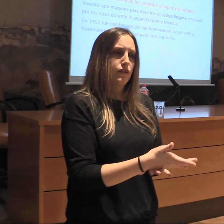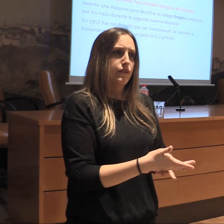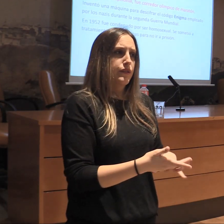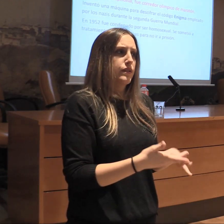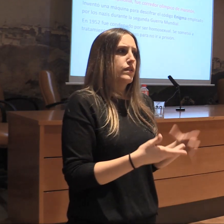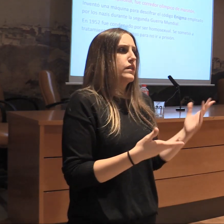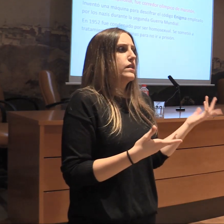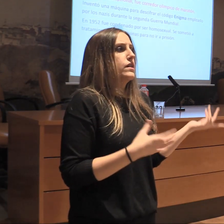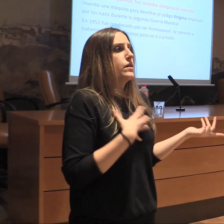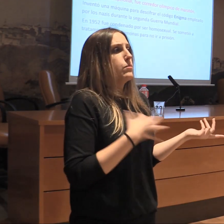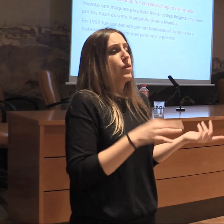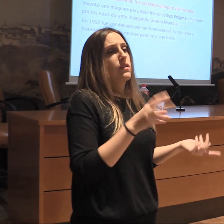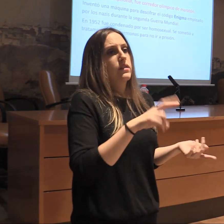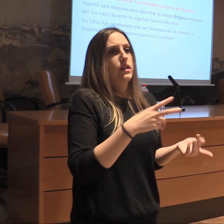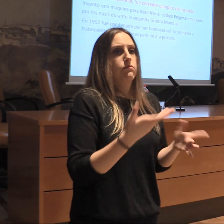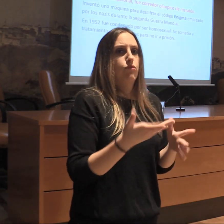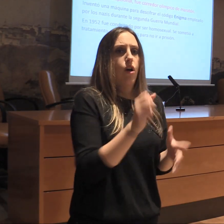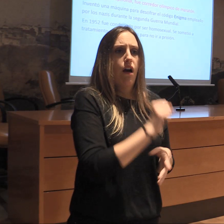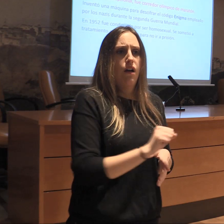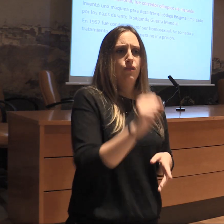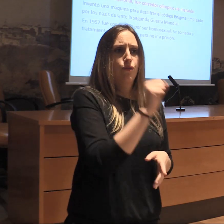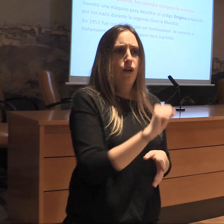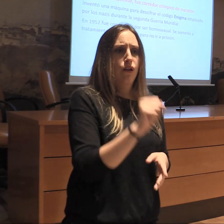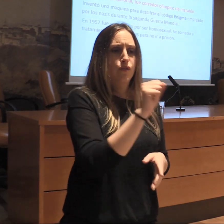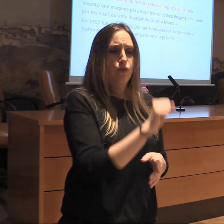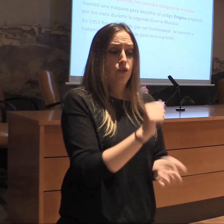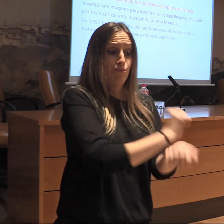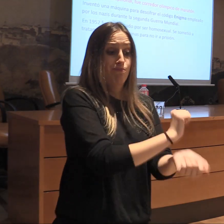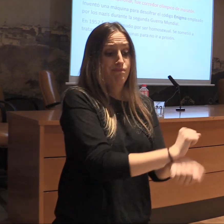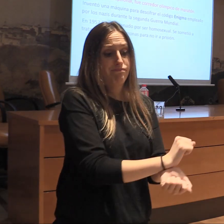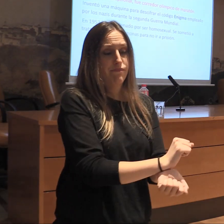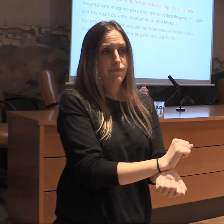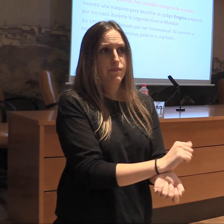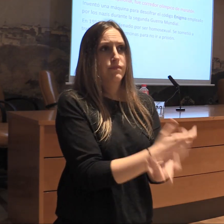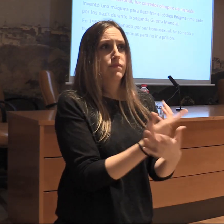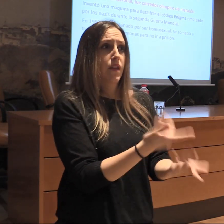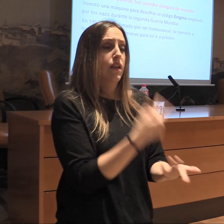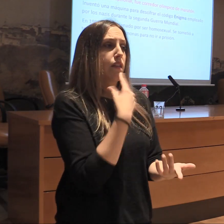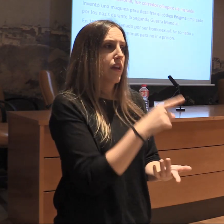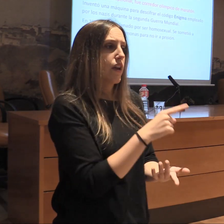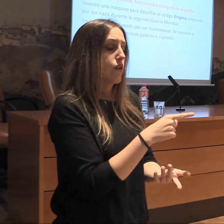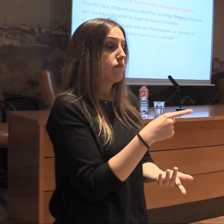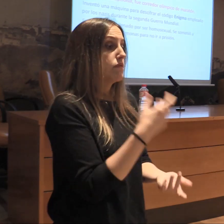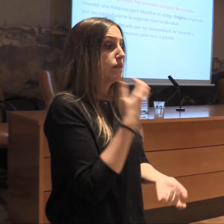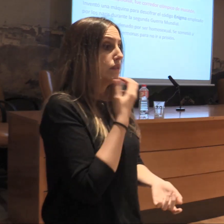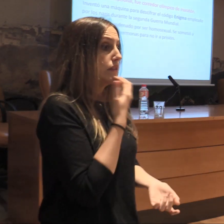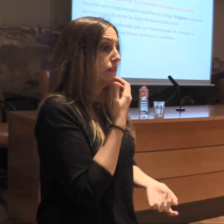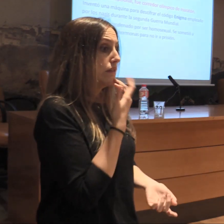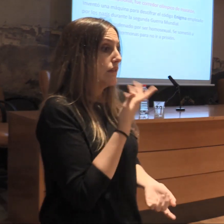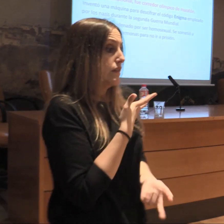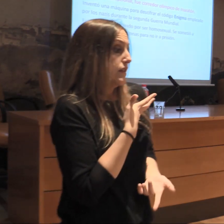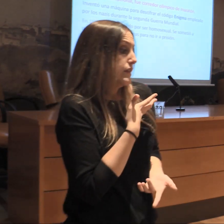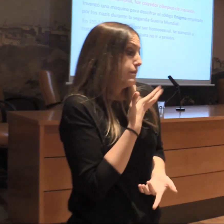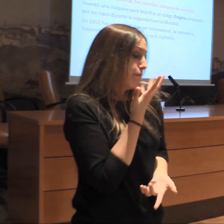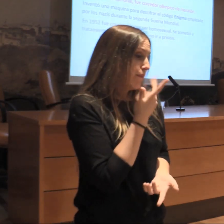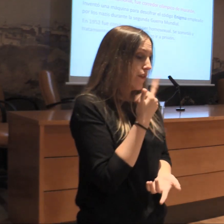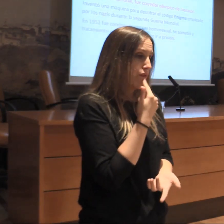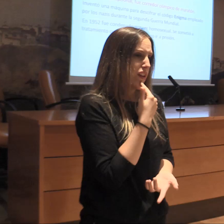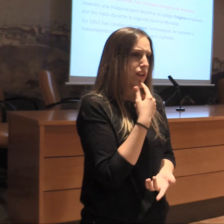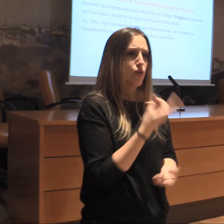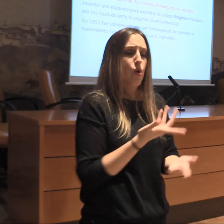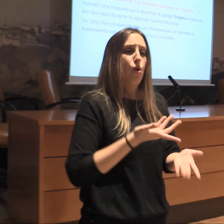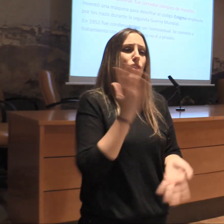una pena de varios años de cárcel. A él le dieron la alternativa de una castración química, un tratamiento